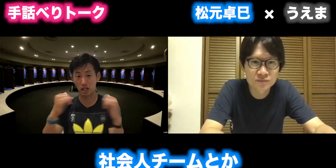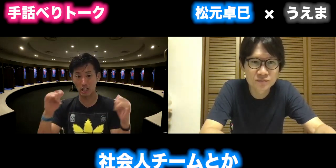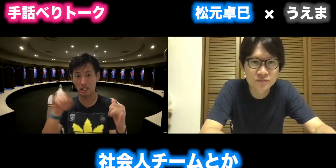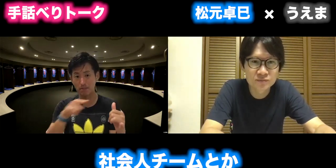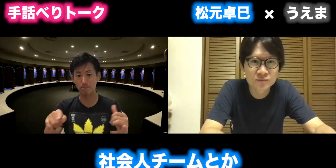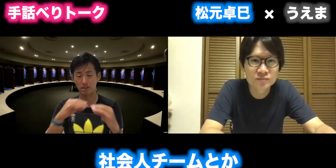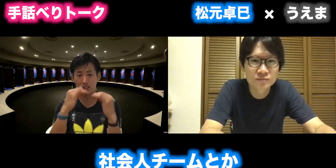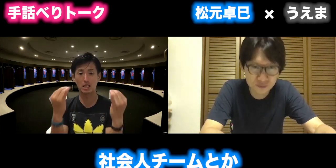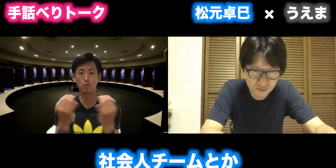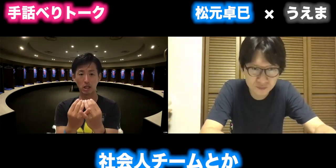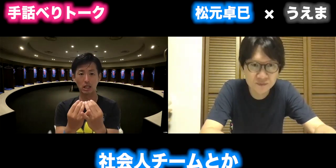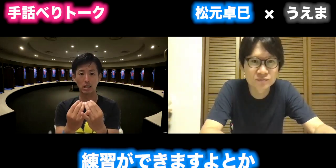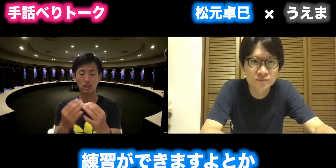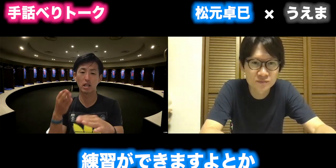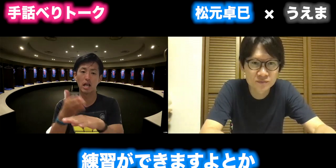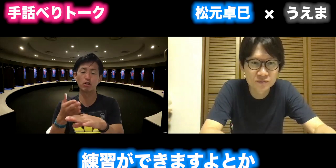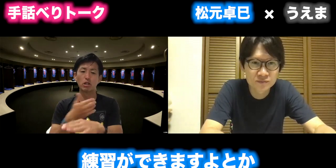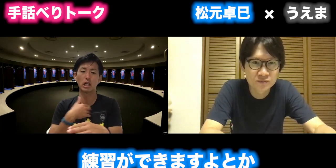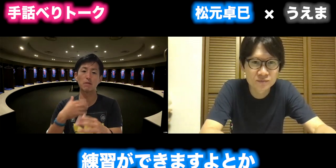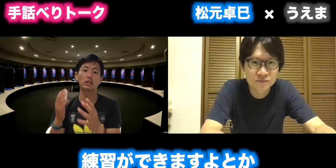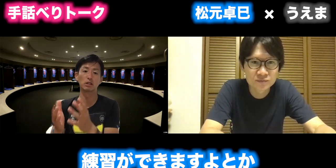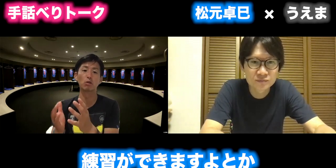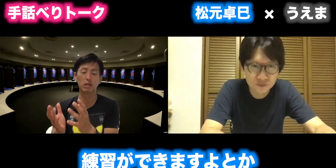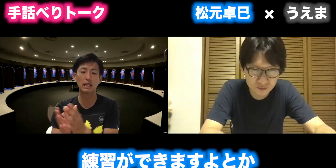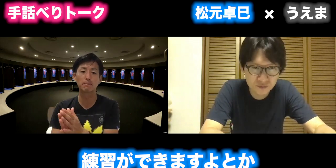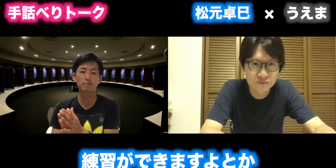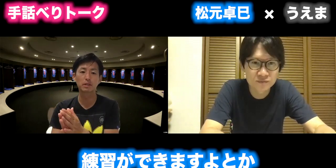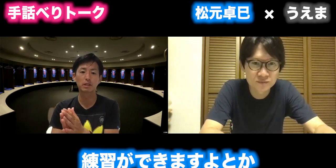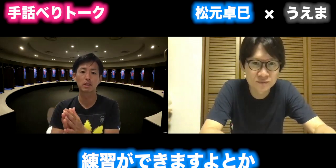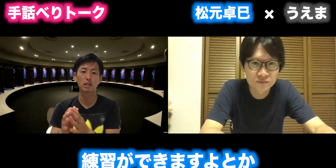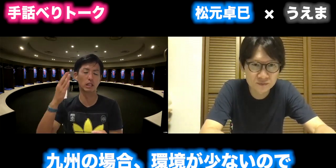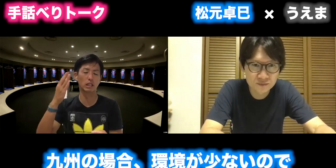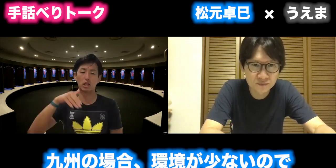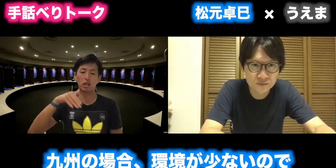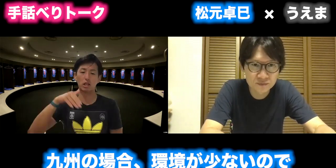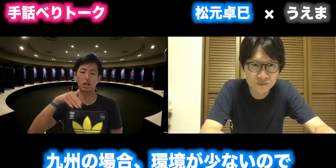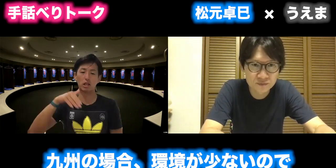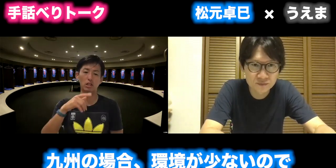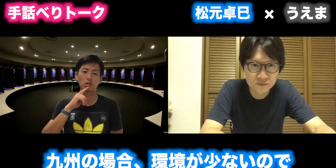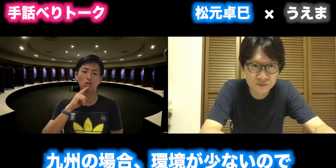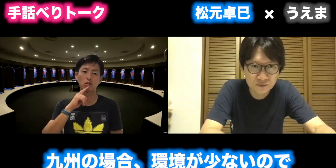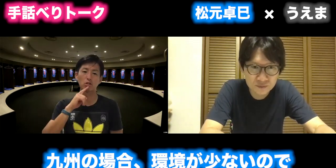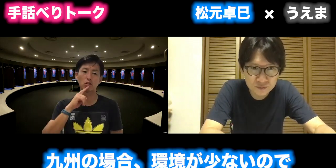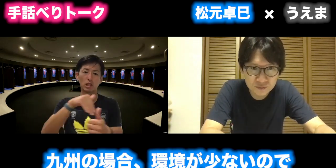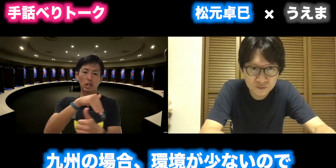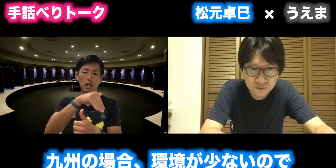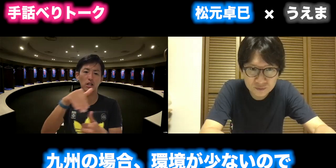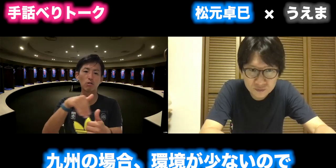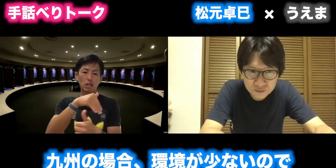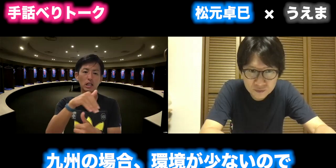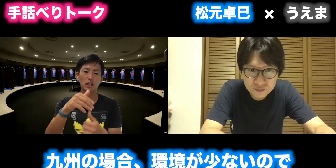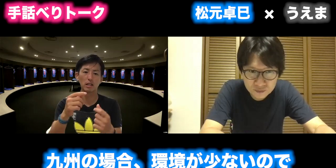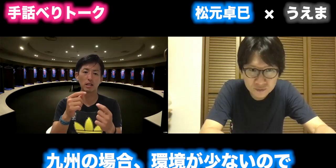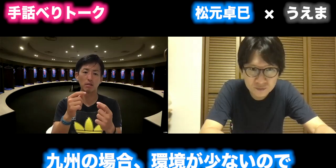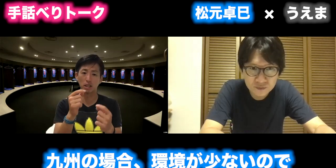社会人チーム度か練習ができますよとかバーのチェそういう環境